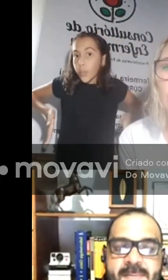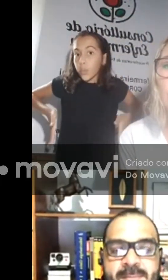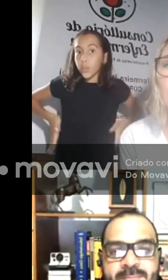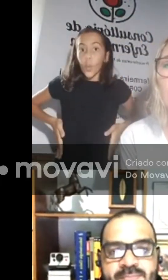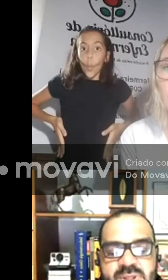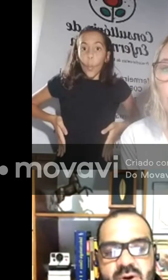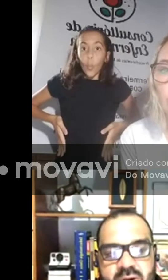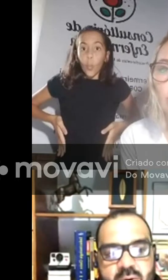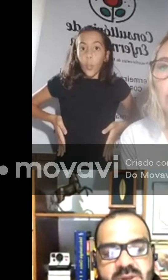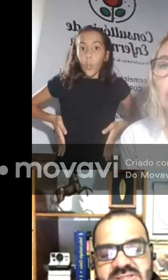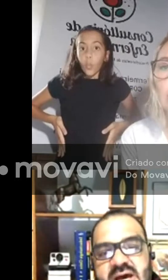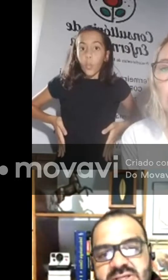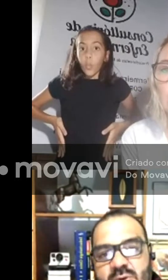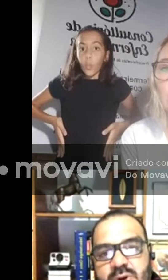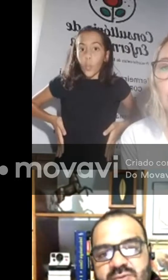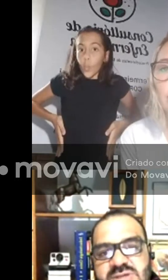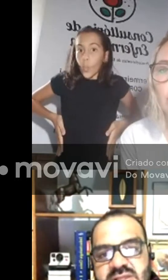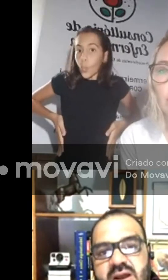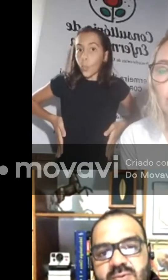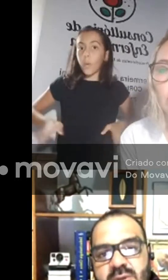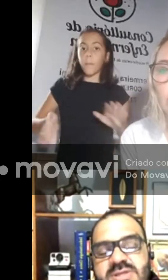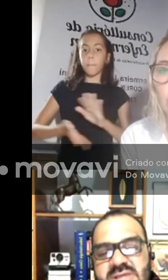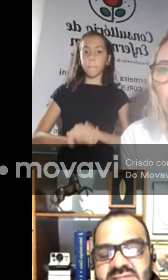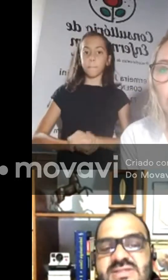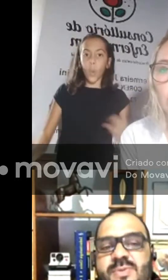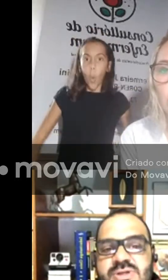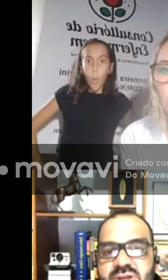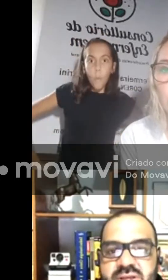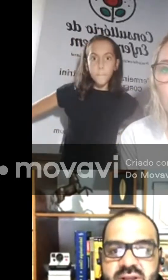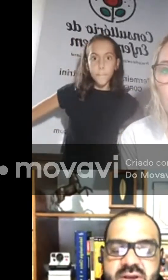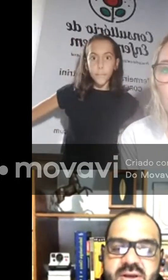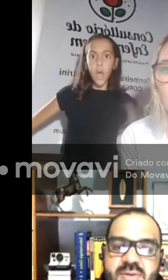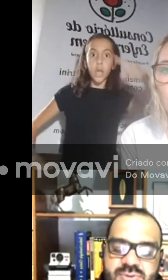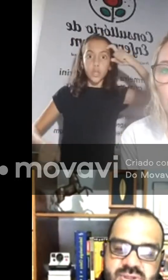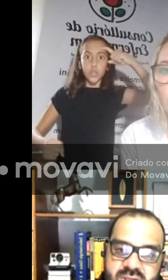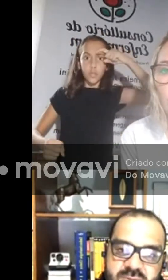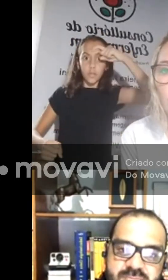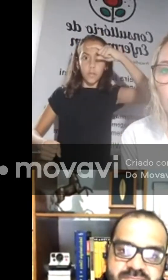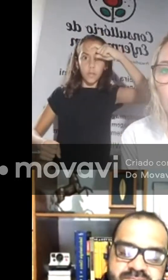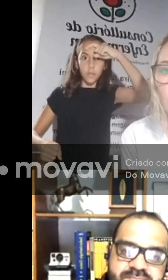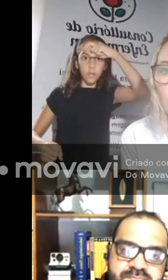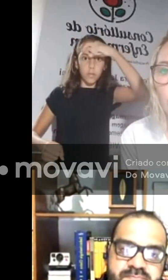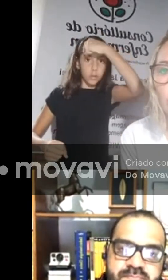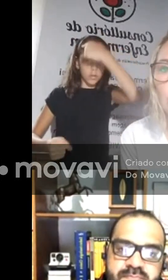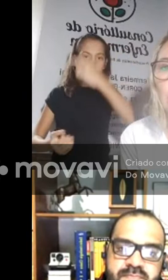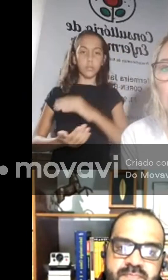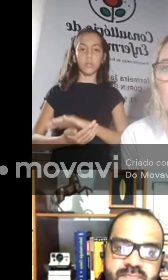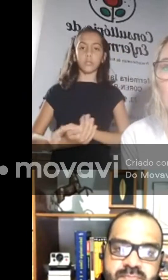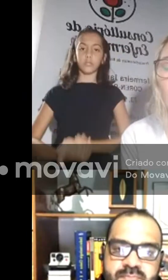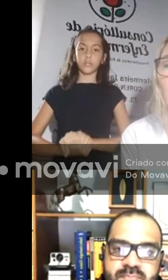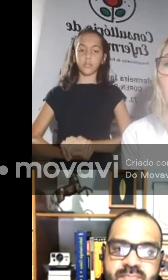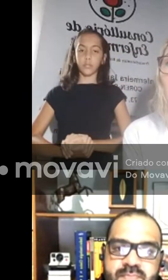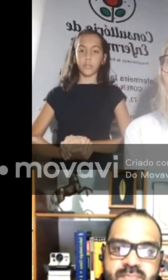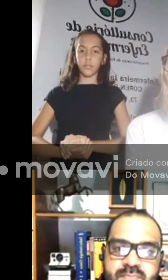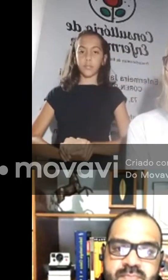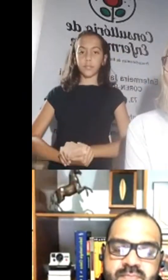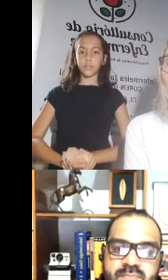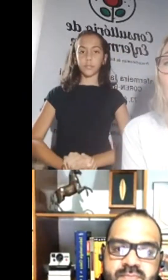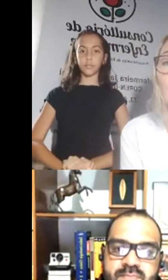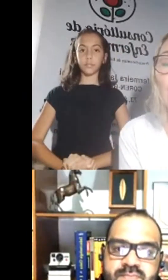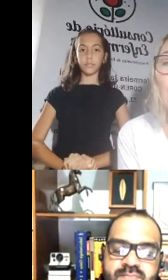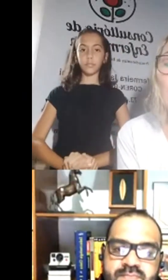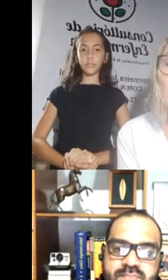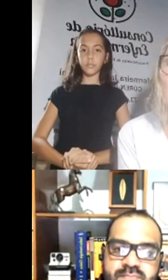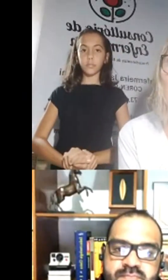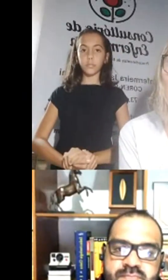basear. Então, a obesidade é quando você está com um IMC acima de 30%. Entendi.